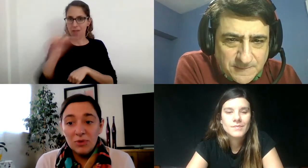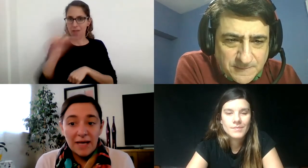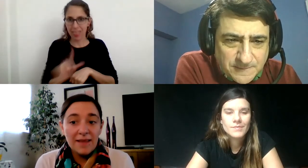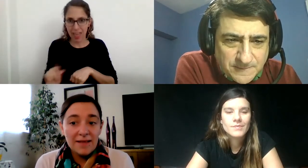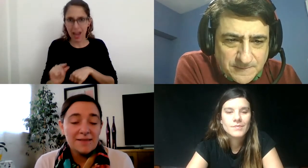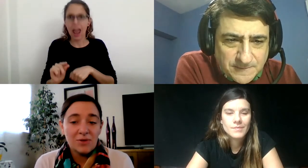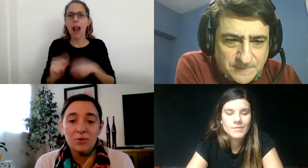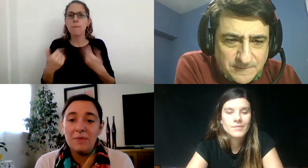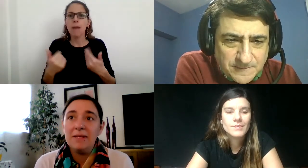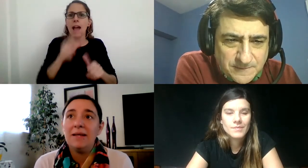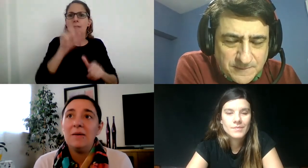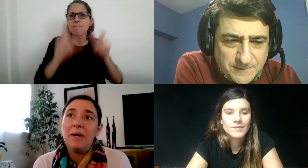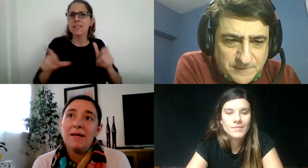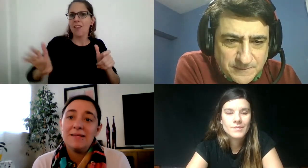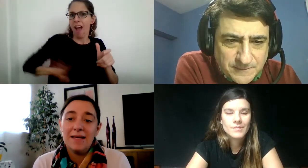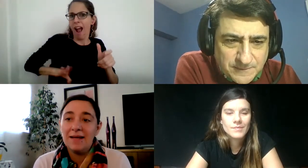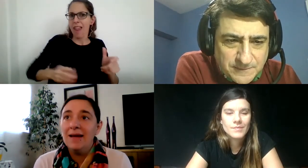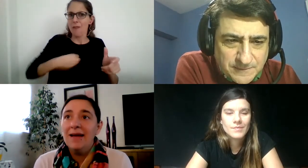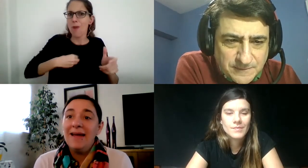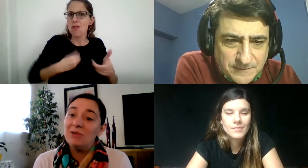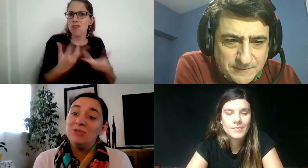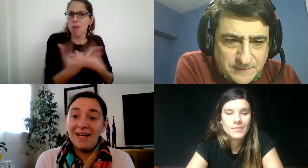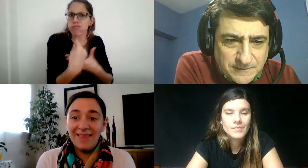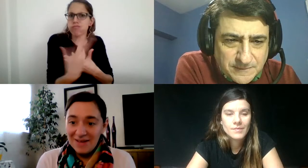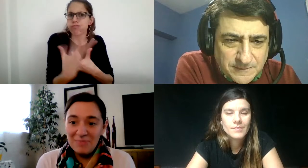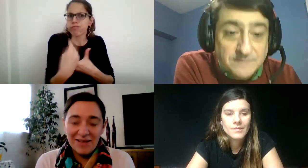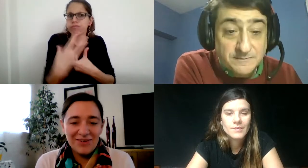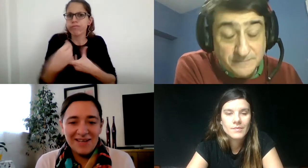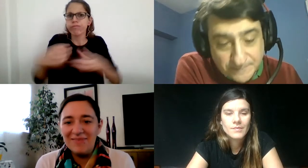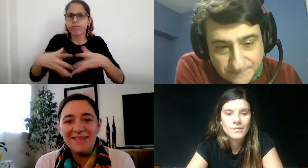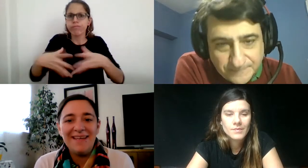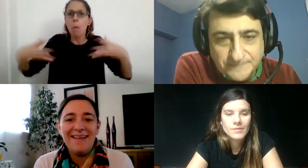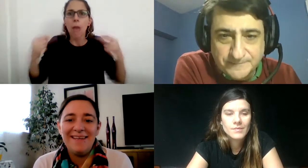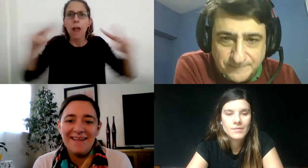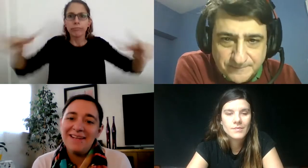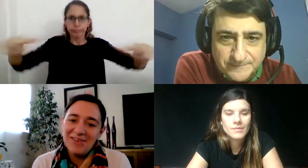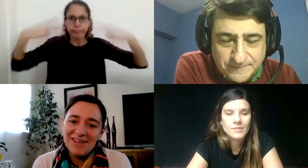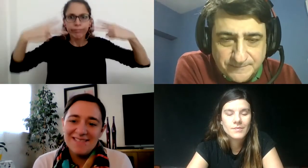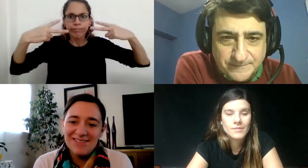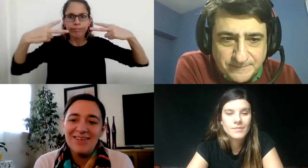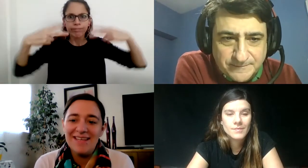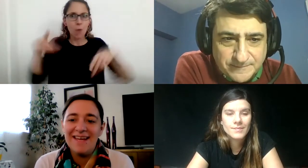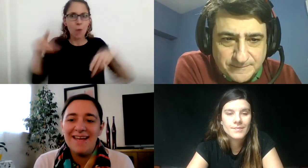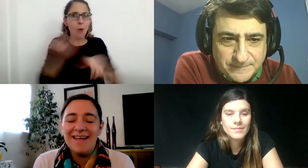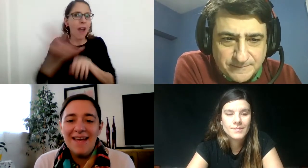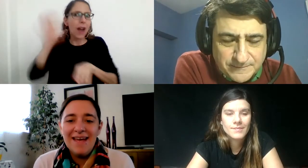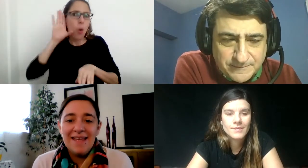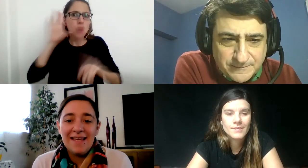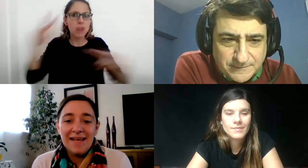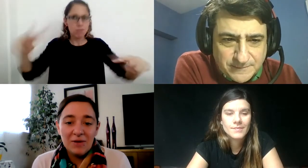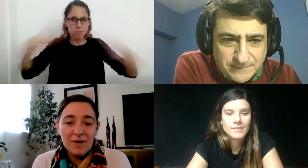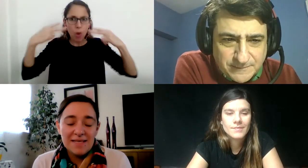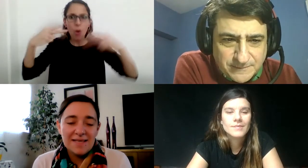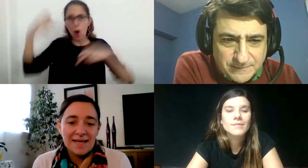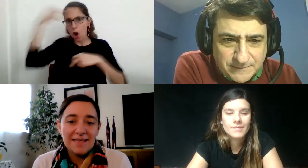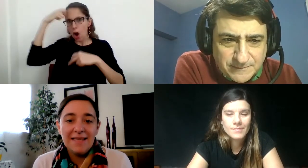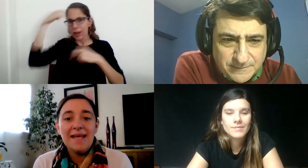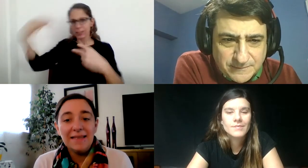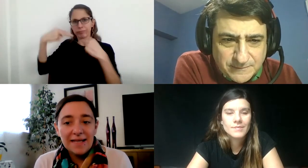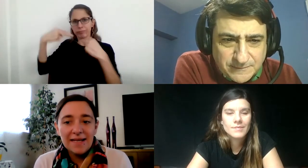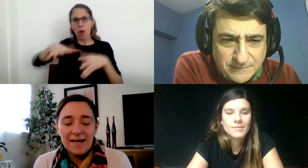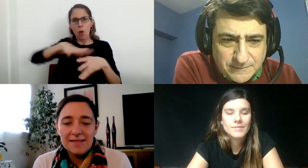sumar voluntades, justamente para ser escuchada, paradójicamente, en el Congreso, y que la lengua de